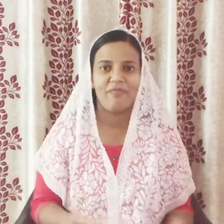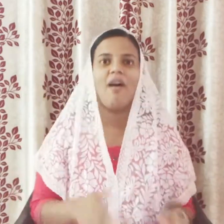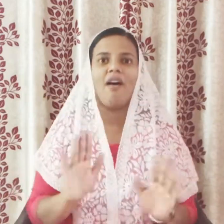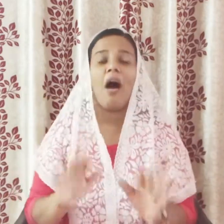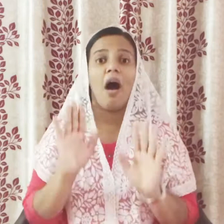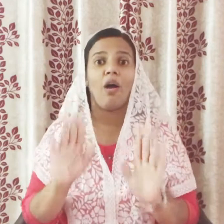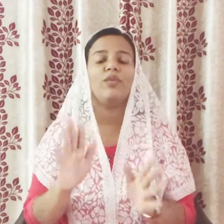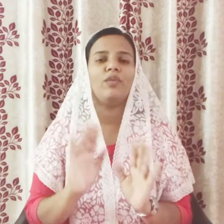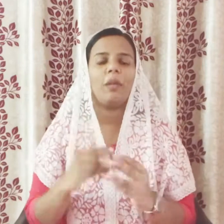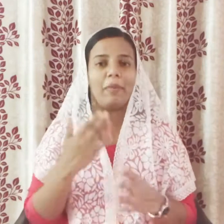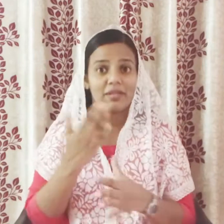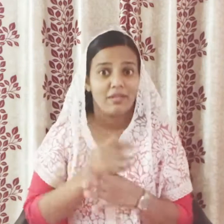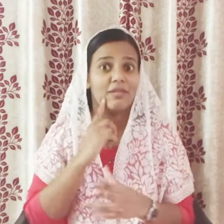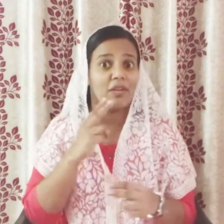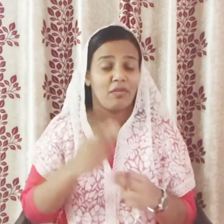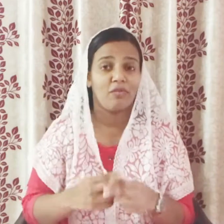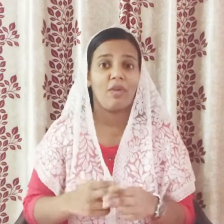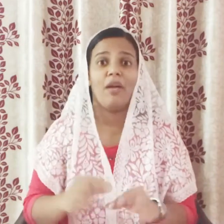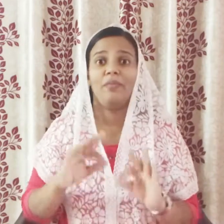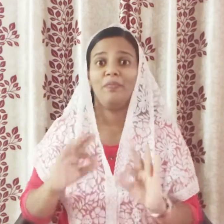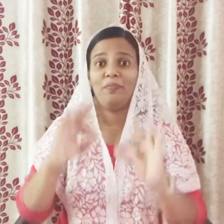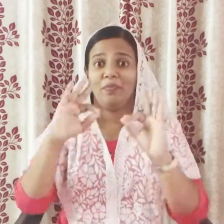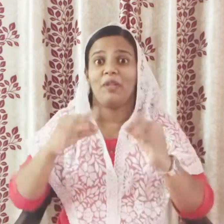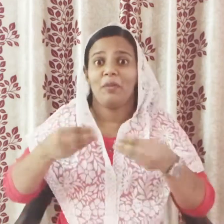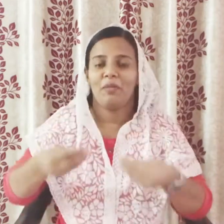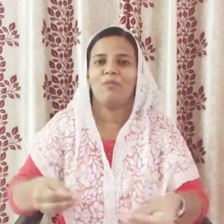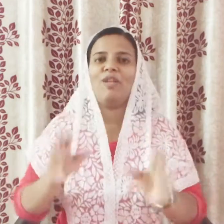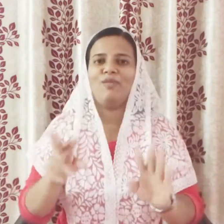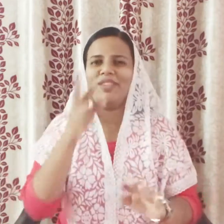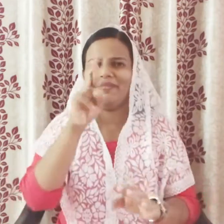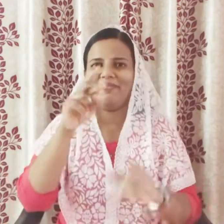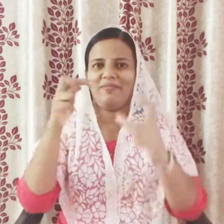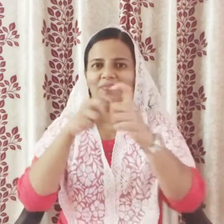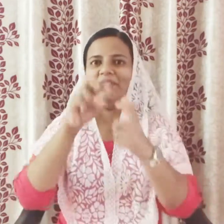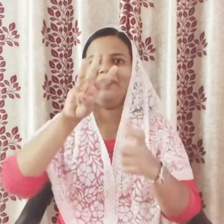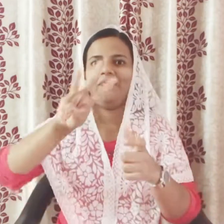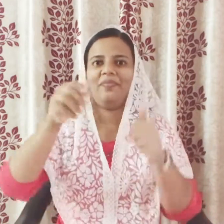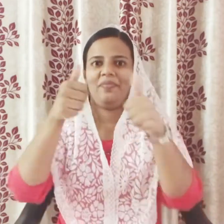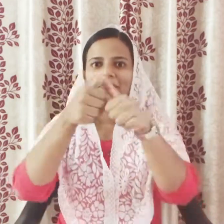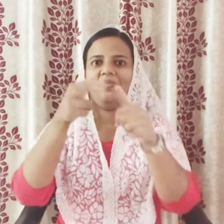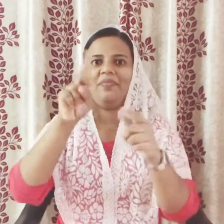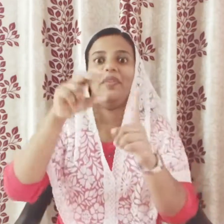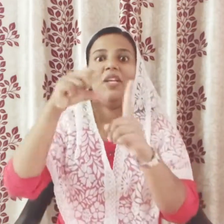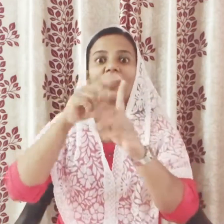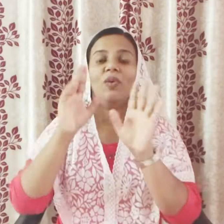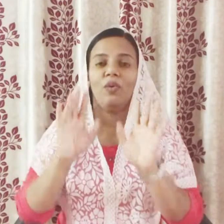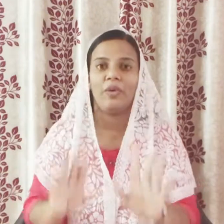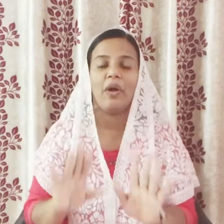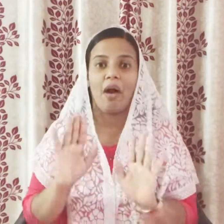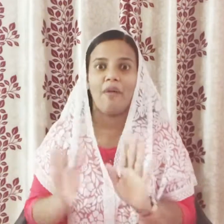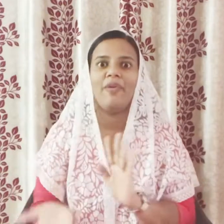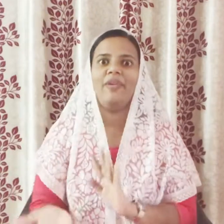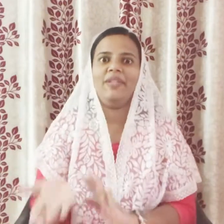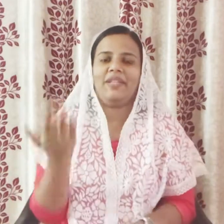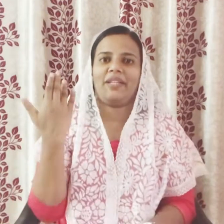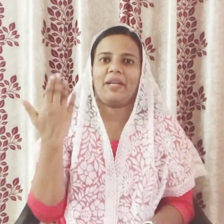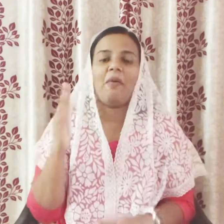നിത്യമായ പ്രതിഫലമാണ്. അവർ ഉണരുന്നത് നിത്യജീവന് വേണ്ടിയാണ് ഉണരുന്നത്, അവരുണരുന്നത് നിത്യപ്രതിഫലത്തിന് വേണ്ടിയാണ് ഉണരുന്നത്,